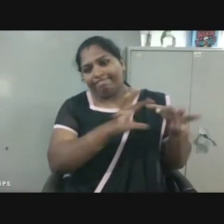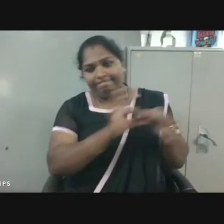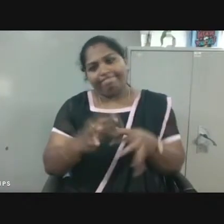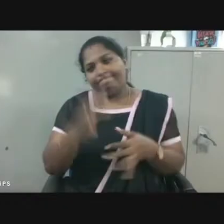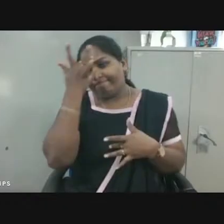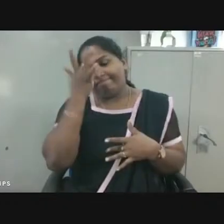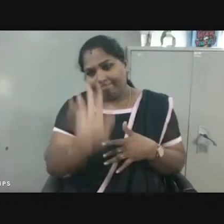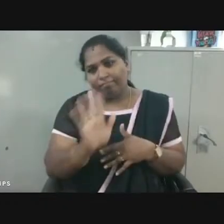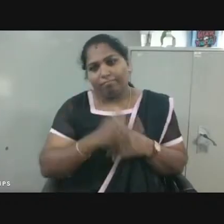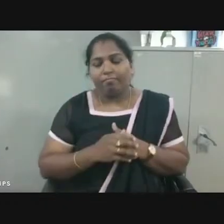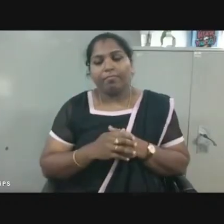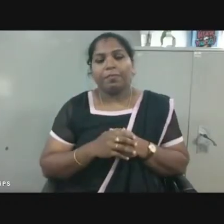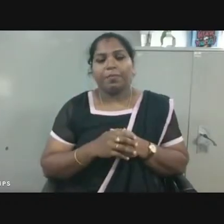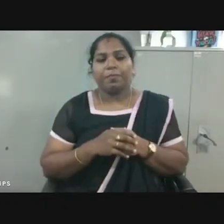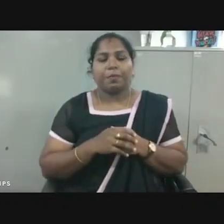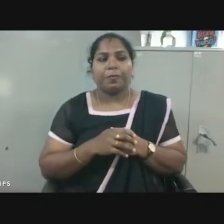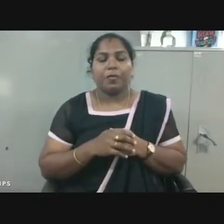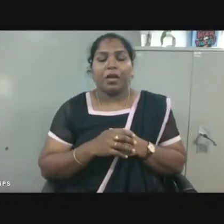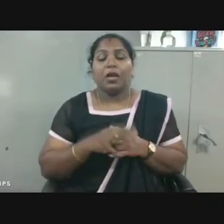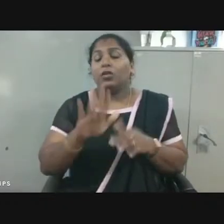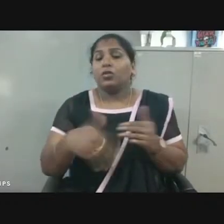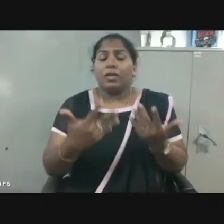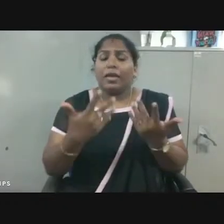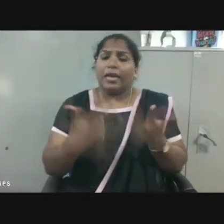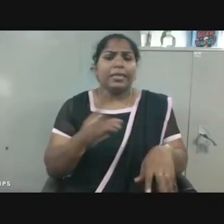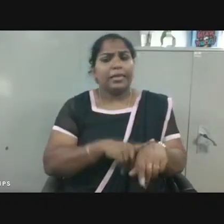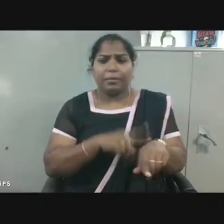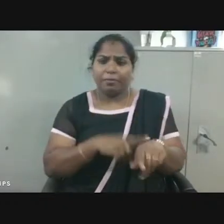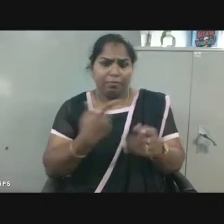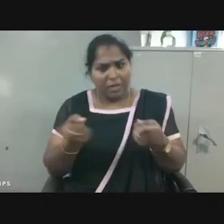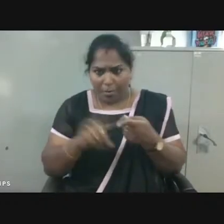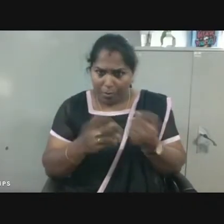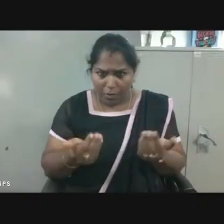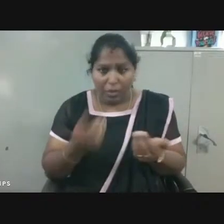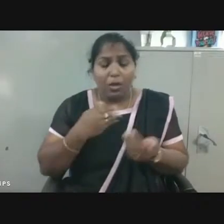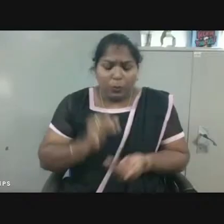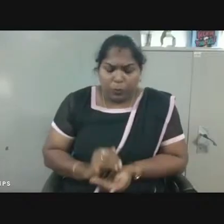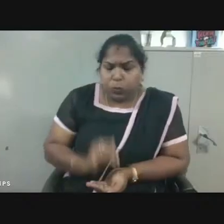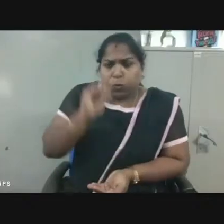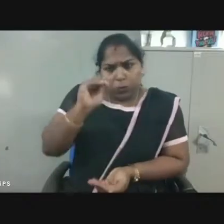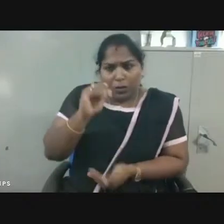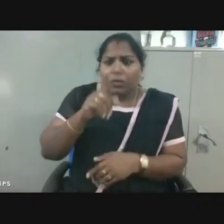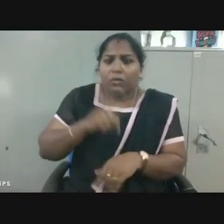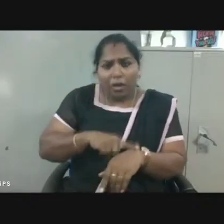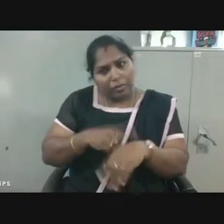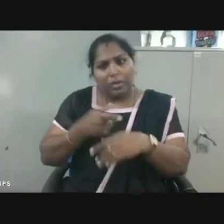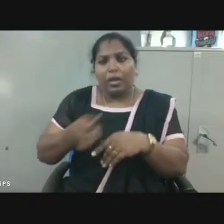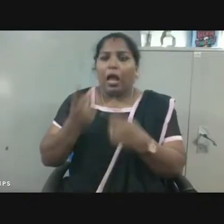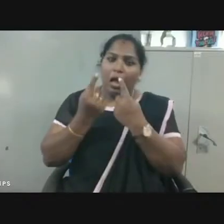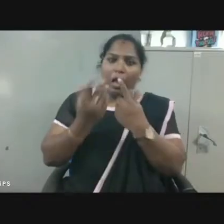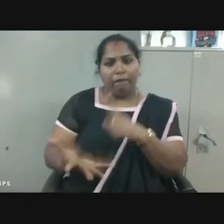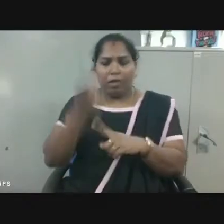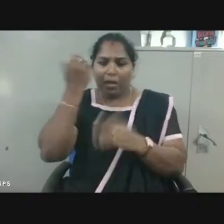ഏത് പ്രായത്തിലും ഈ അസുഖം വരാം. പക്ഷെ കുട്ടിക്കാലത്ത് തന്നെ ഇതിന്റെ രോഗനിർണയം നമുക്ക് പലപ്പോഴും ചെയ്യാൻ പറ്റുന്നതാണ്.